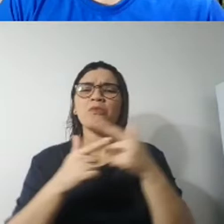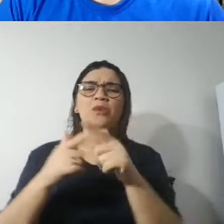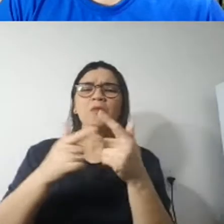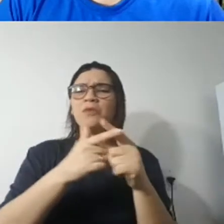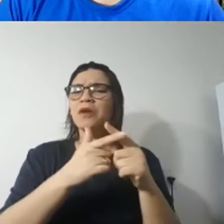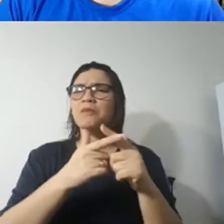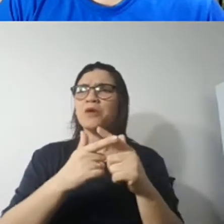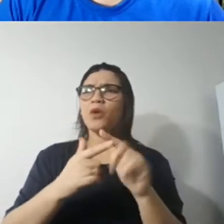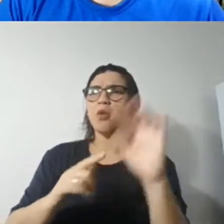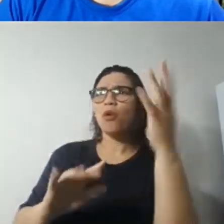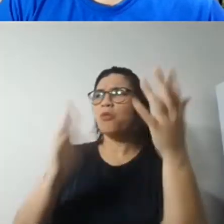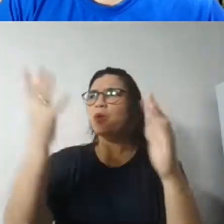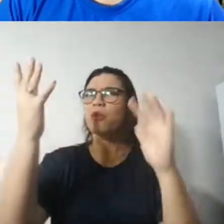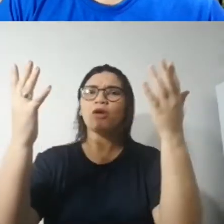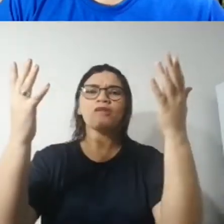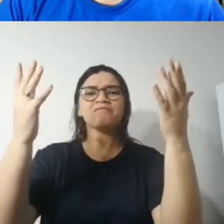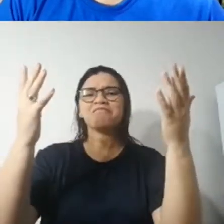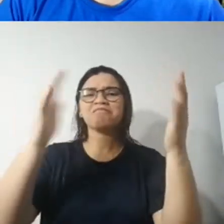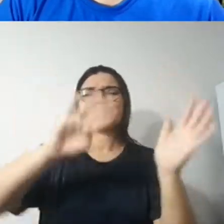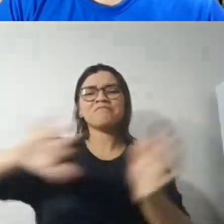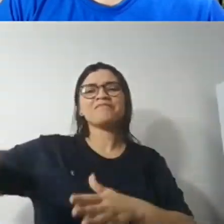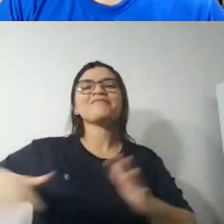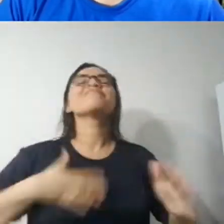Alegre estou,